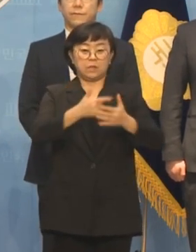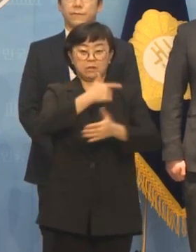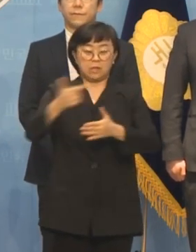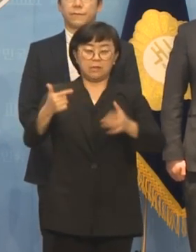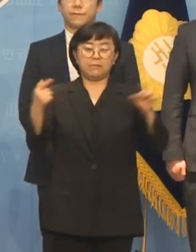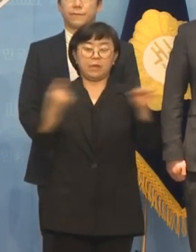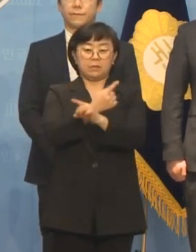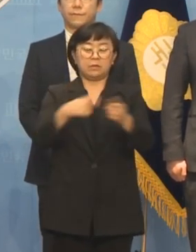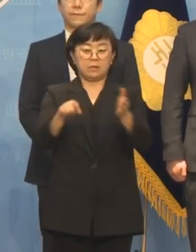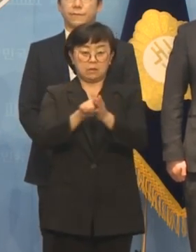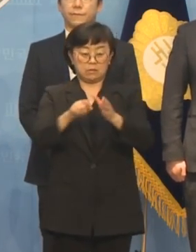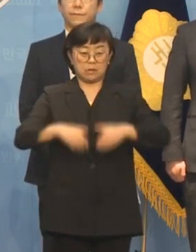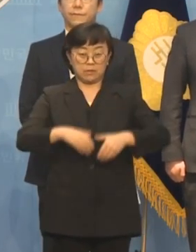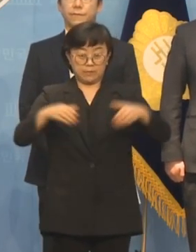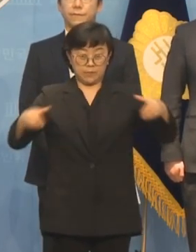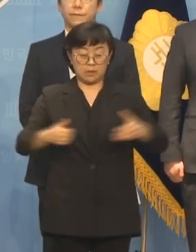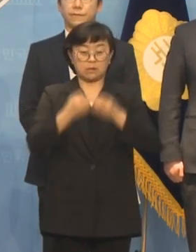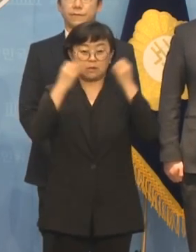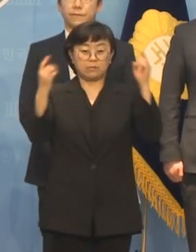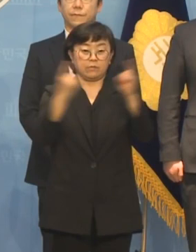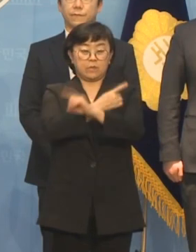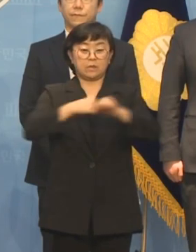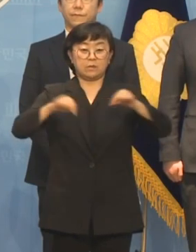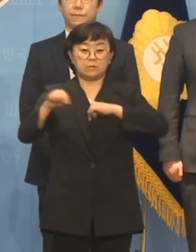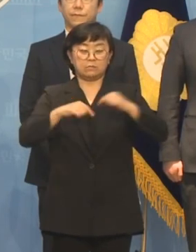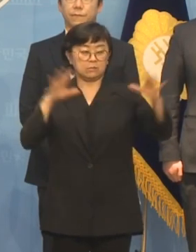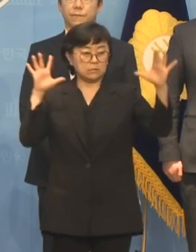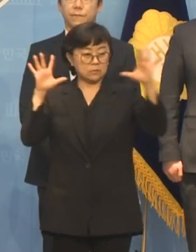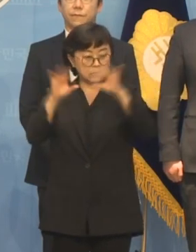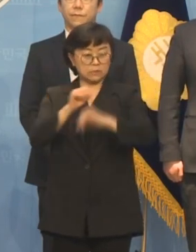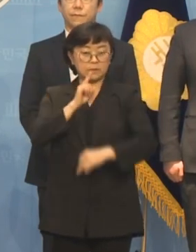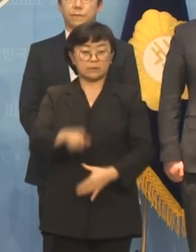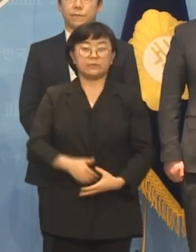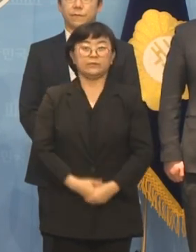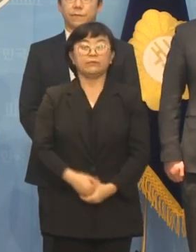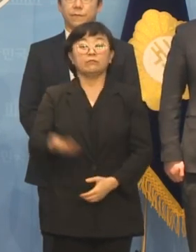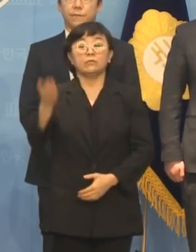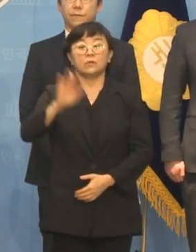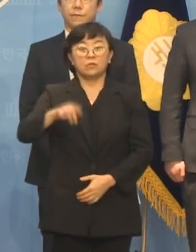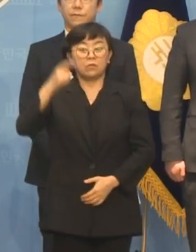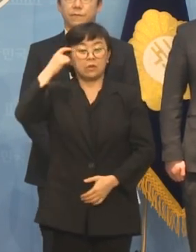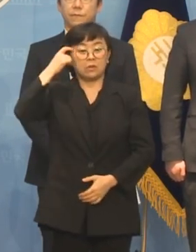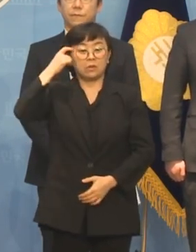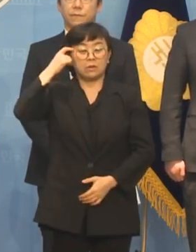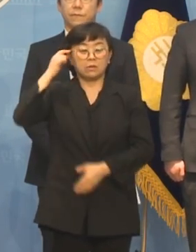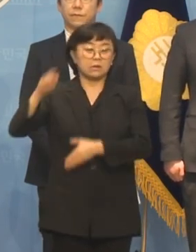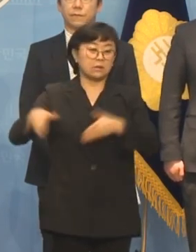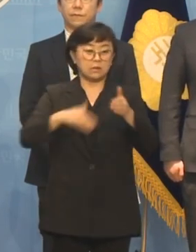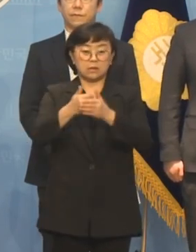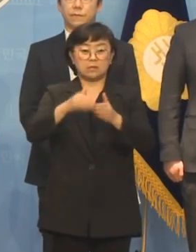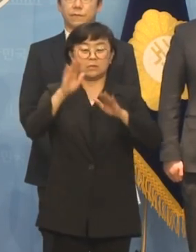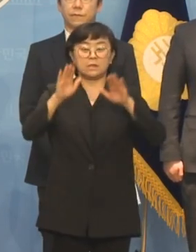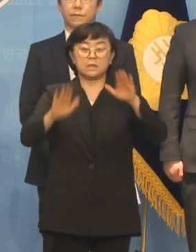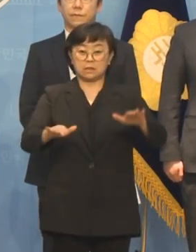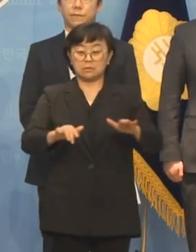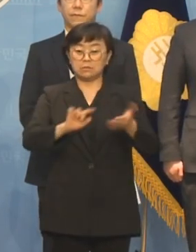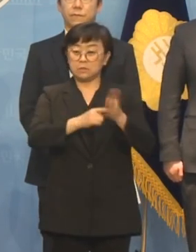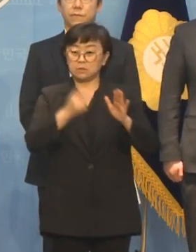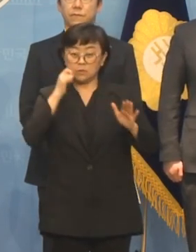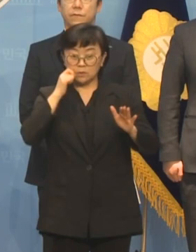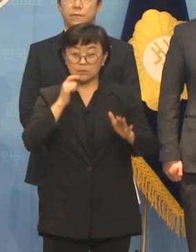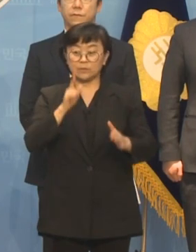대전환을 위한 담대한 개혁정치 모두가 동의하는 말입니다. 그런데 왜 그 길이 현실이 되지 못하고